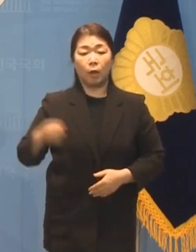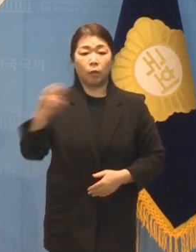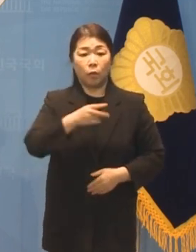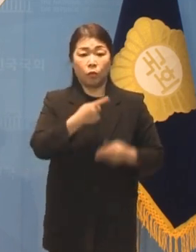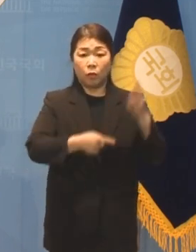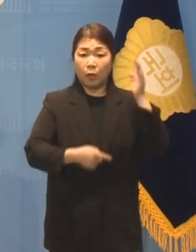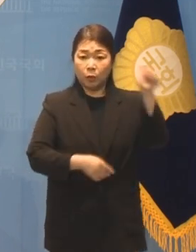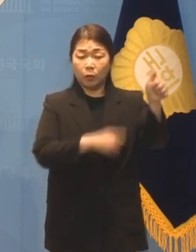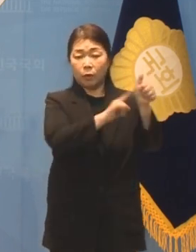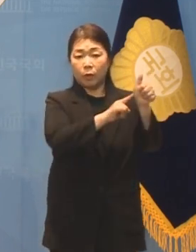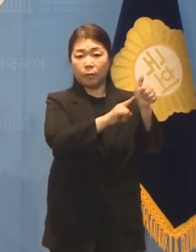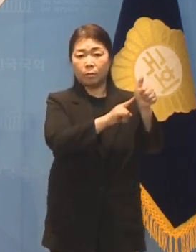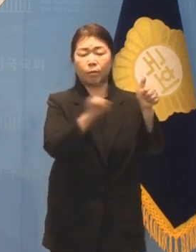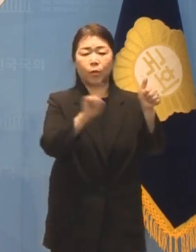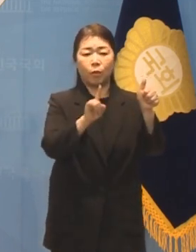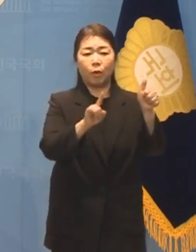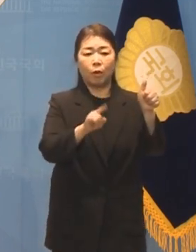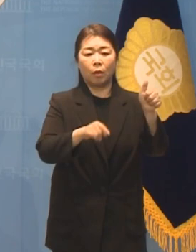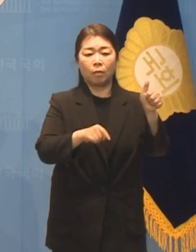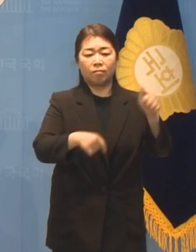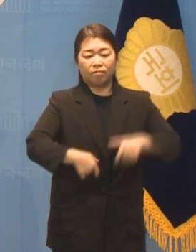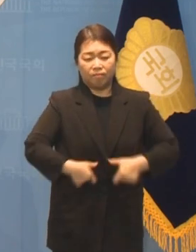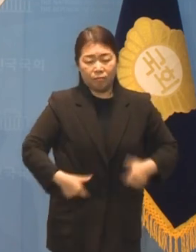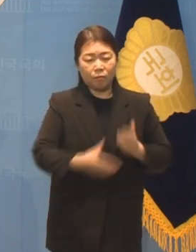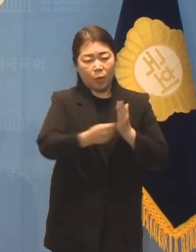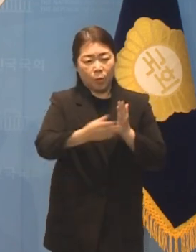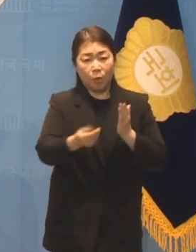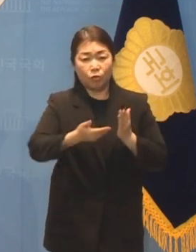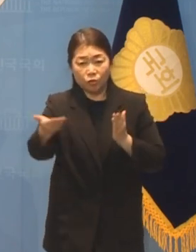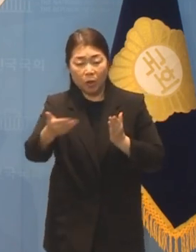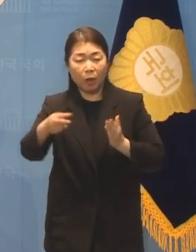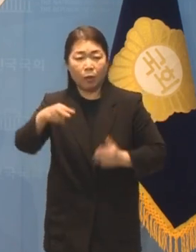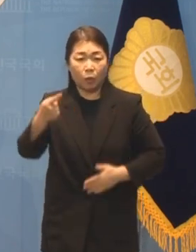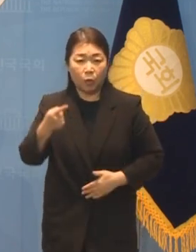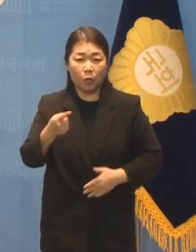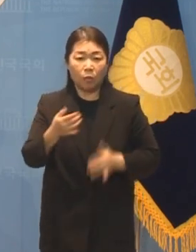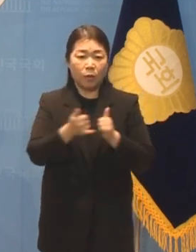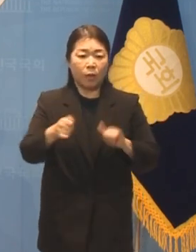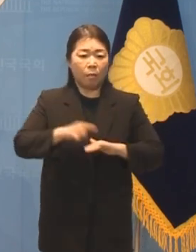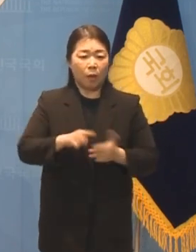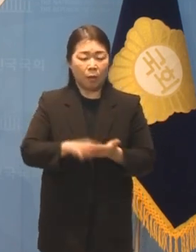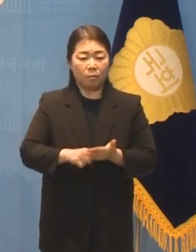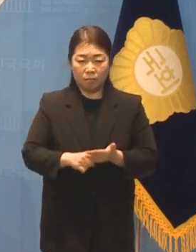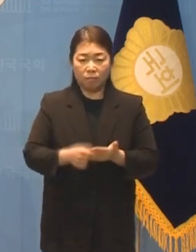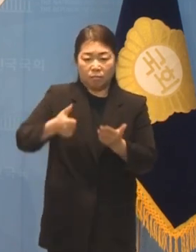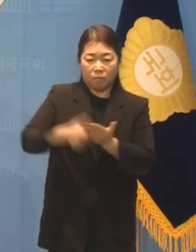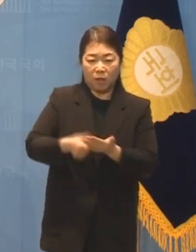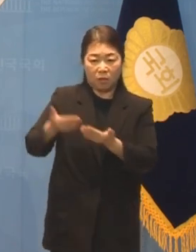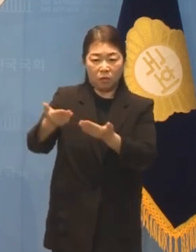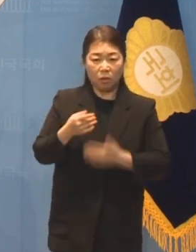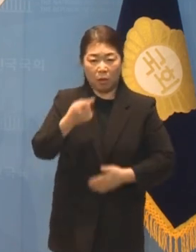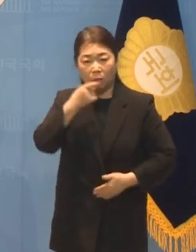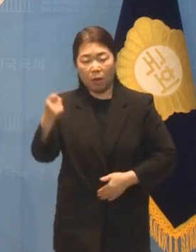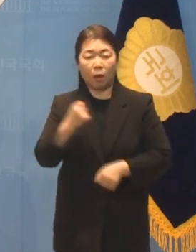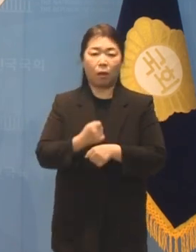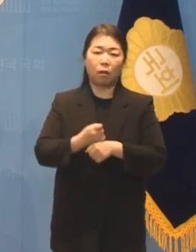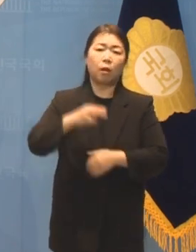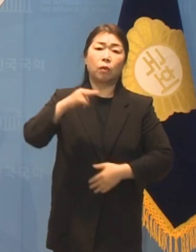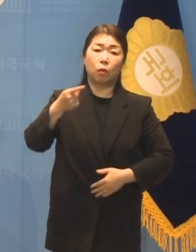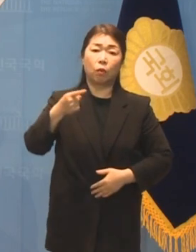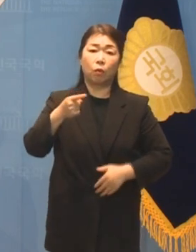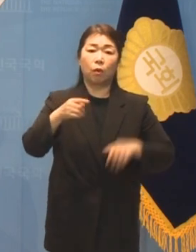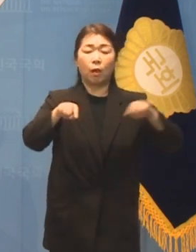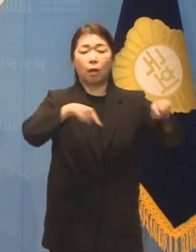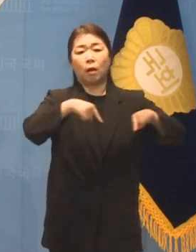윤석열 대통령이 제 아무리 선심성 공약으로 국민의 마음을 돌리려 해도 국정 실패와